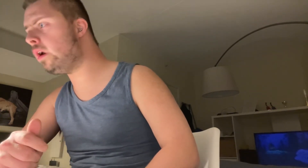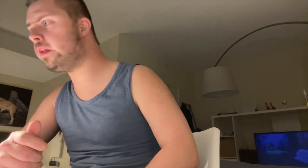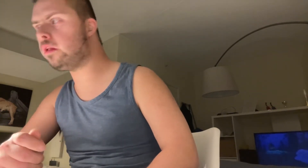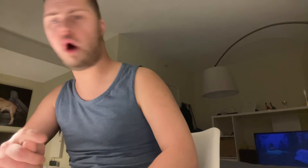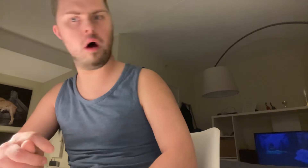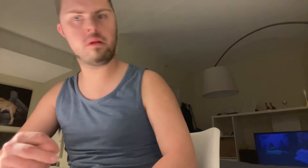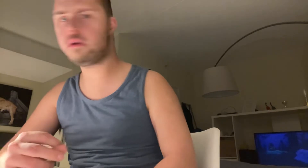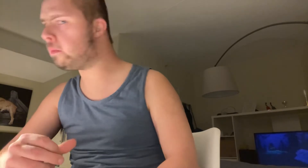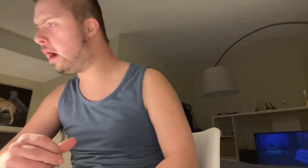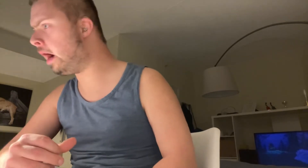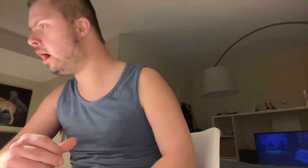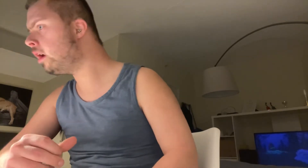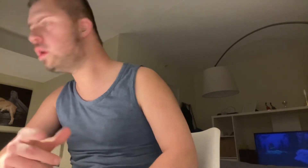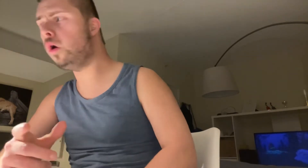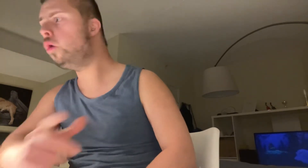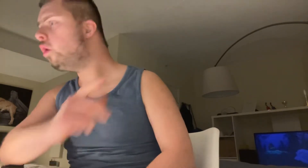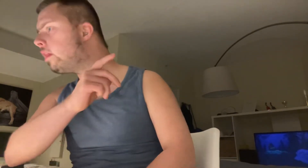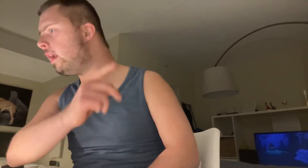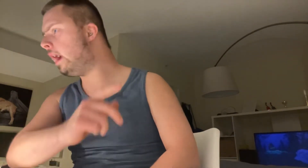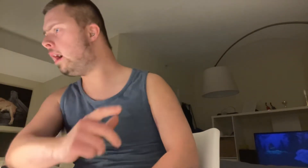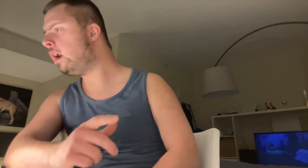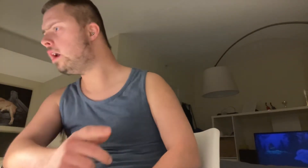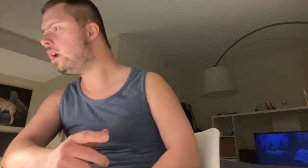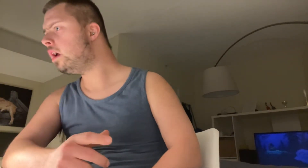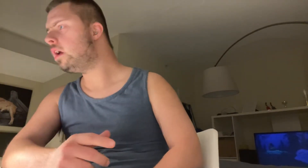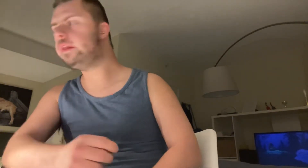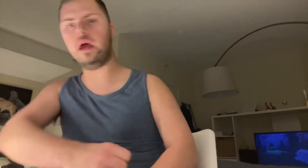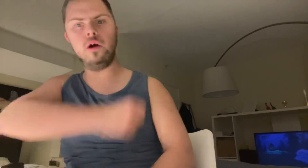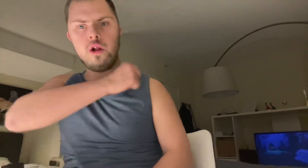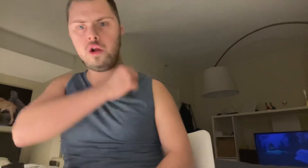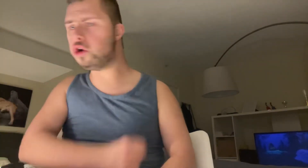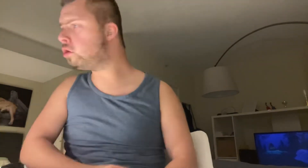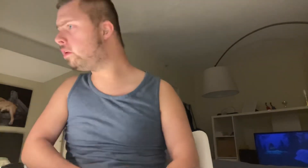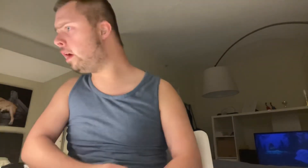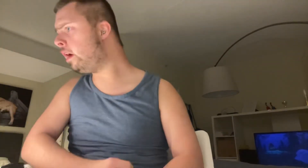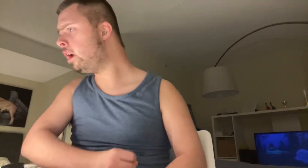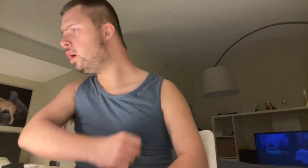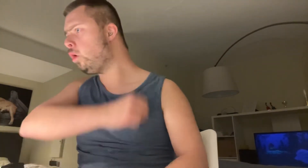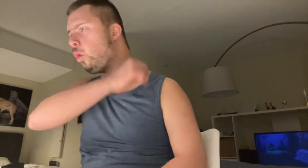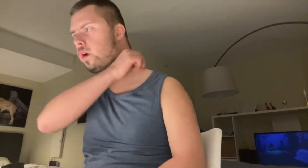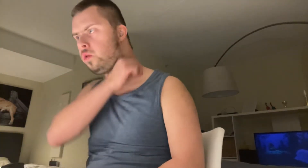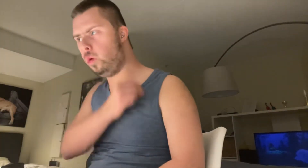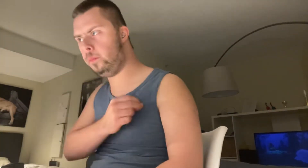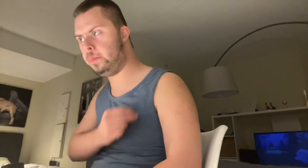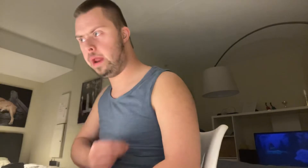Det står inte datum här. Jo, det är den 7 oktober.